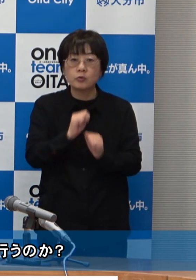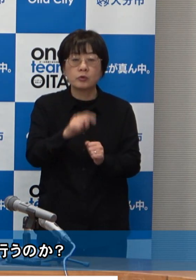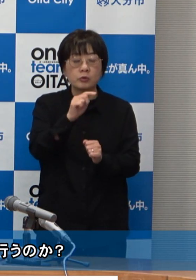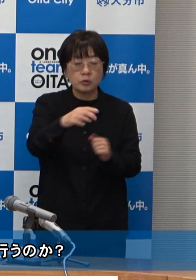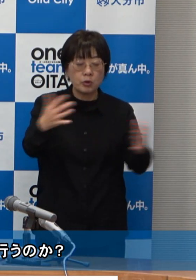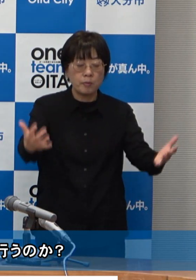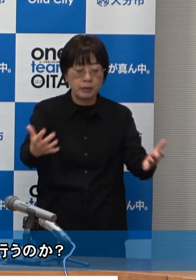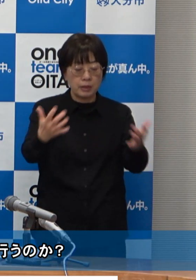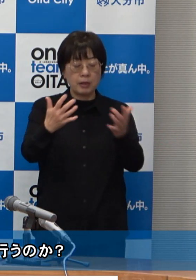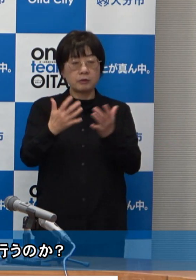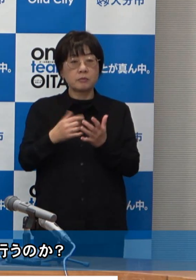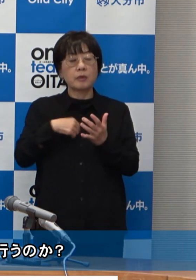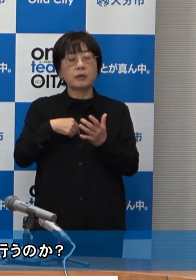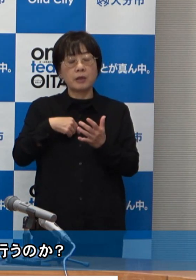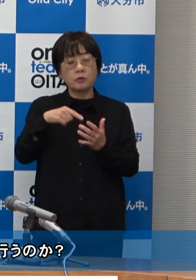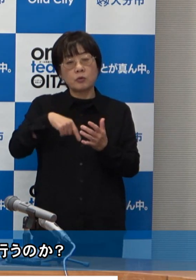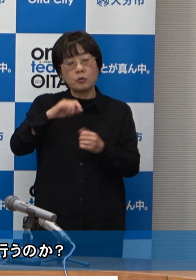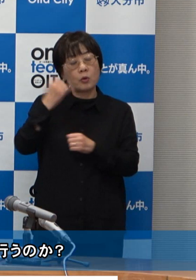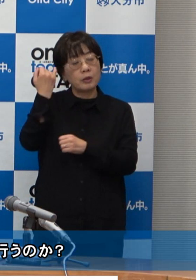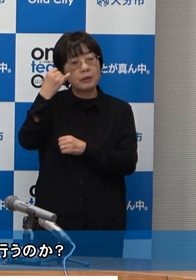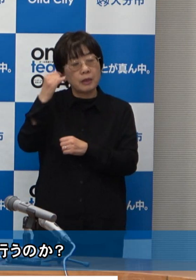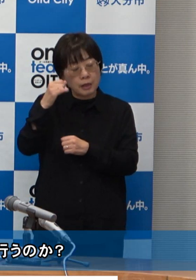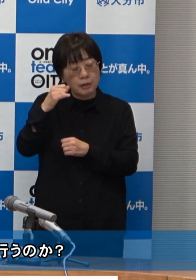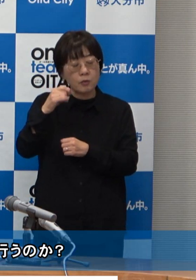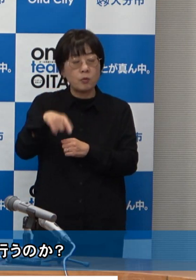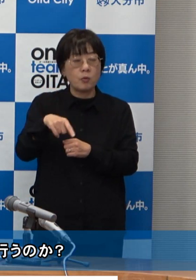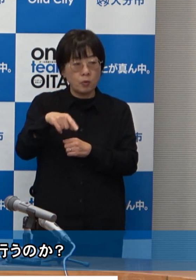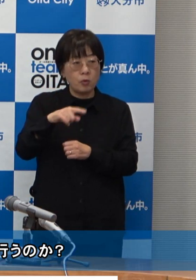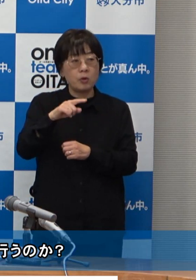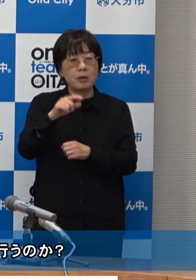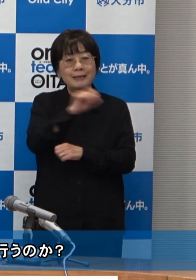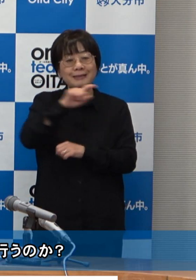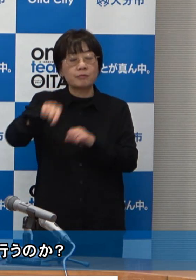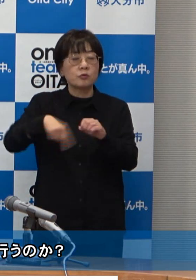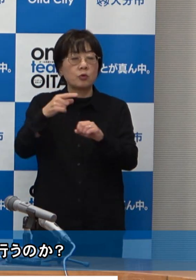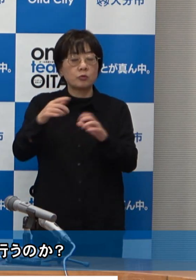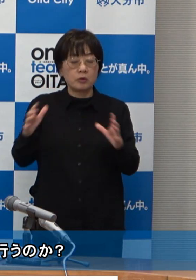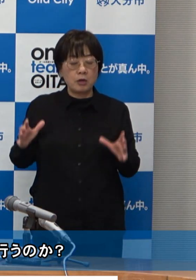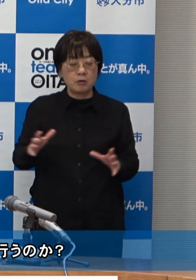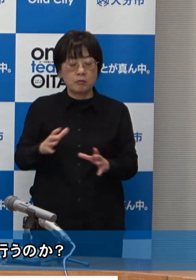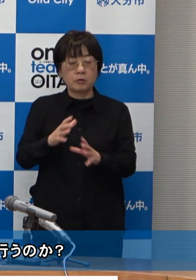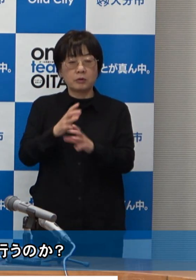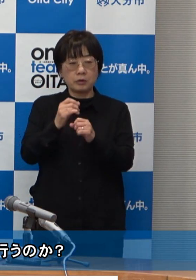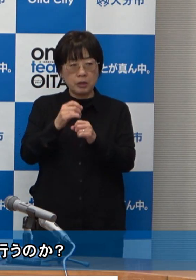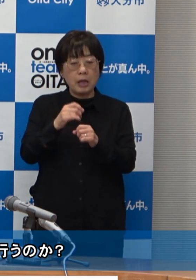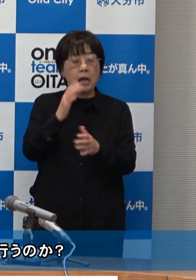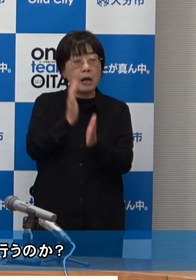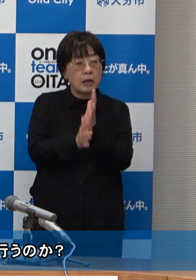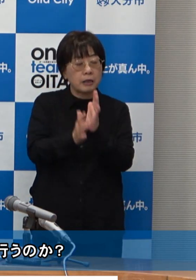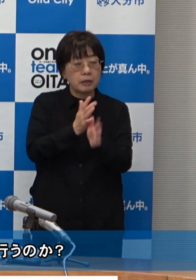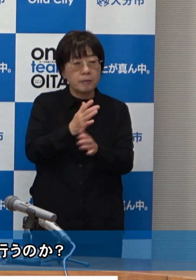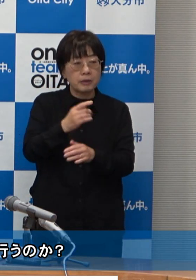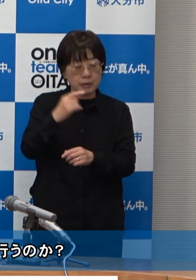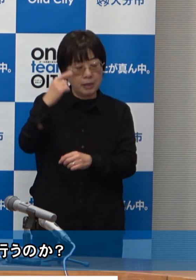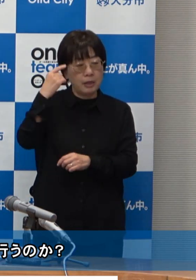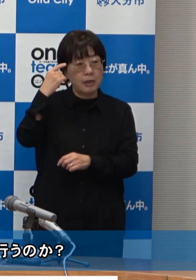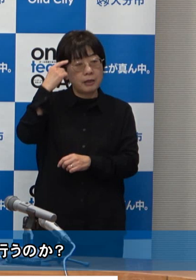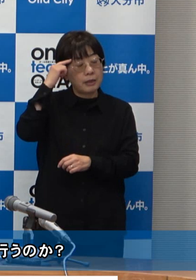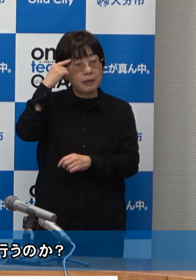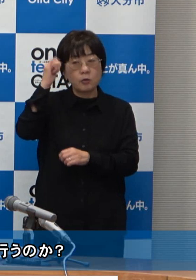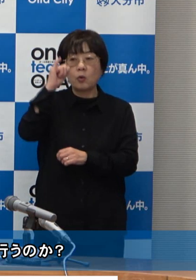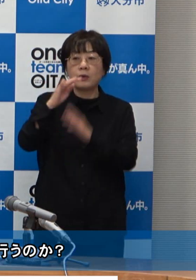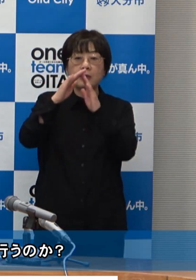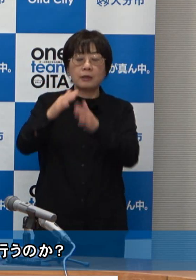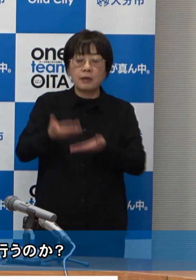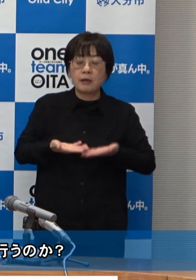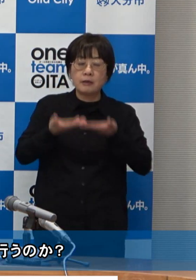集約してでその意見をご意見の方ですねまたあの検討委員会の方にりして